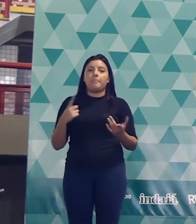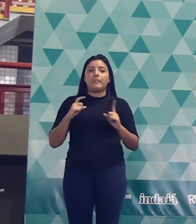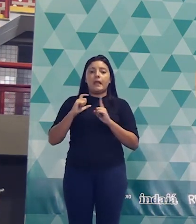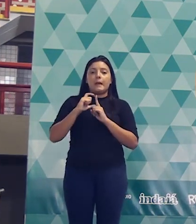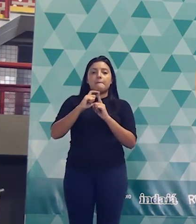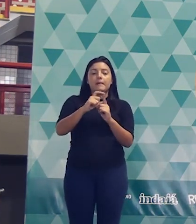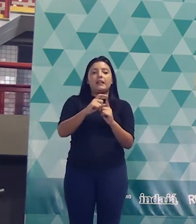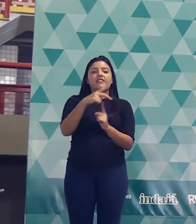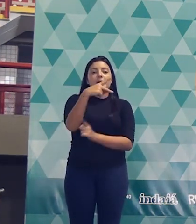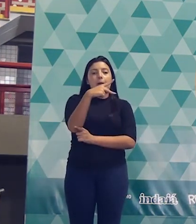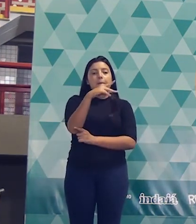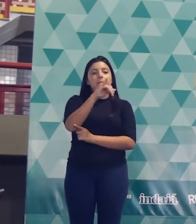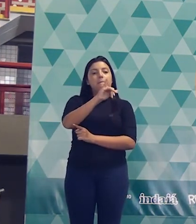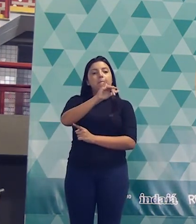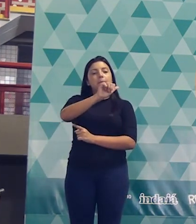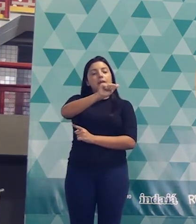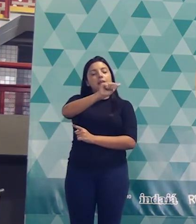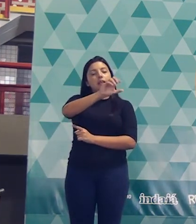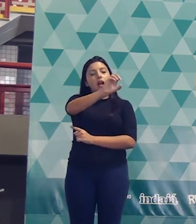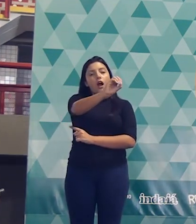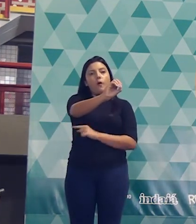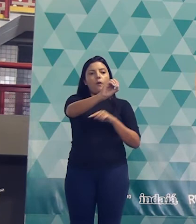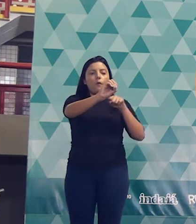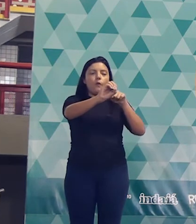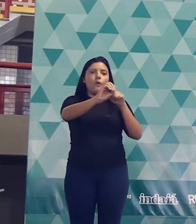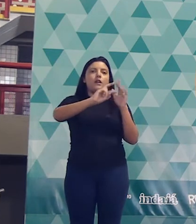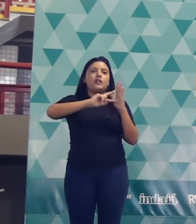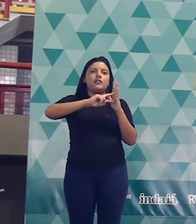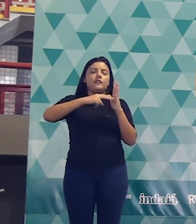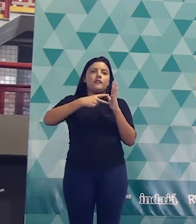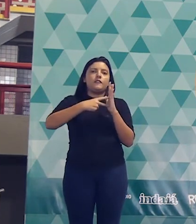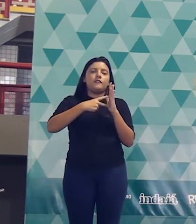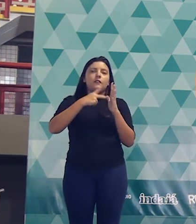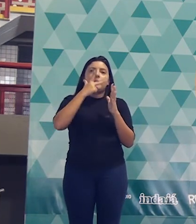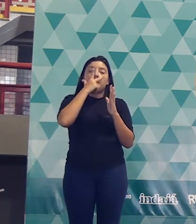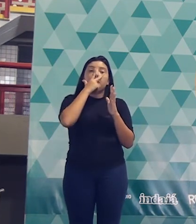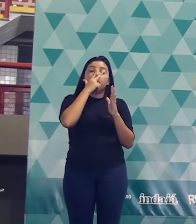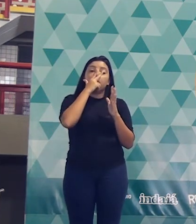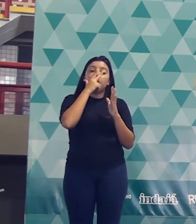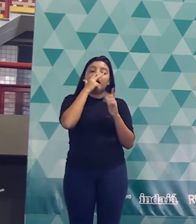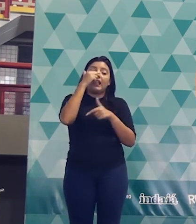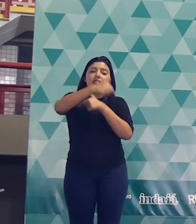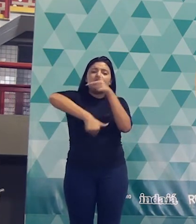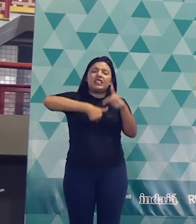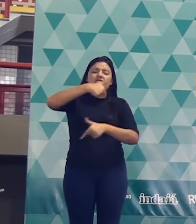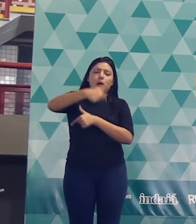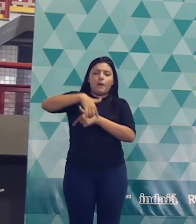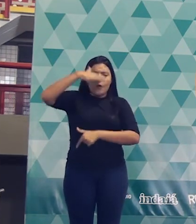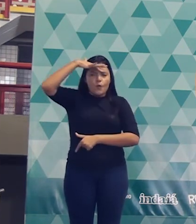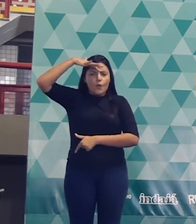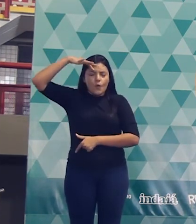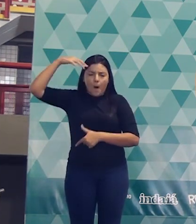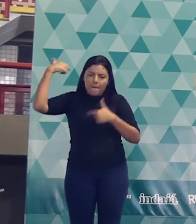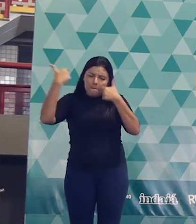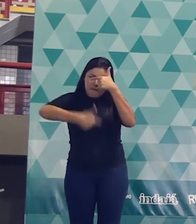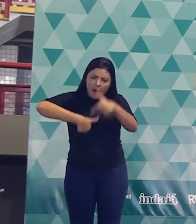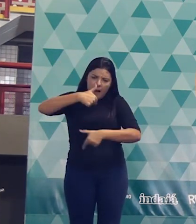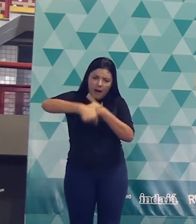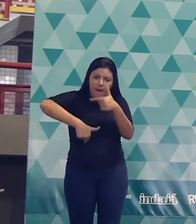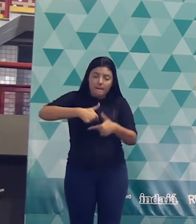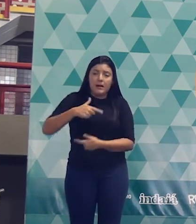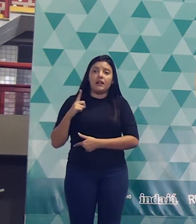palavra peão, que é sinônimo de trabalhador que ganha pouco numa fábrica, né? Vem da